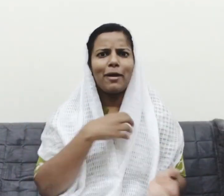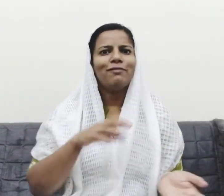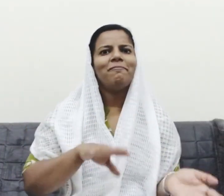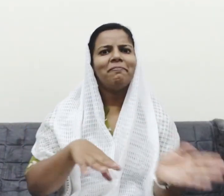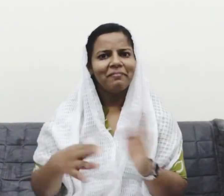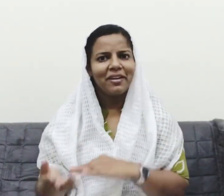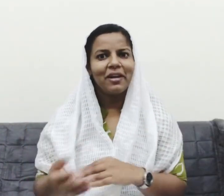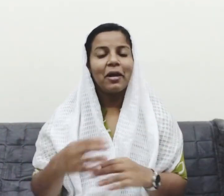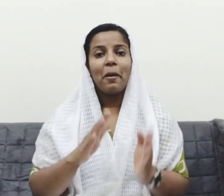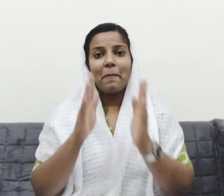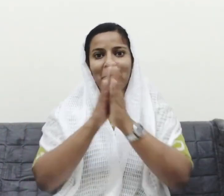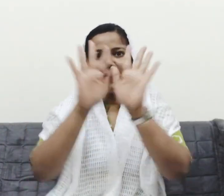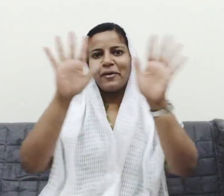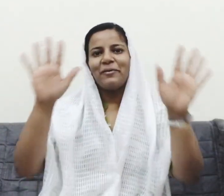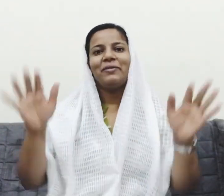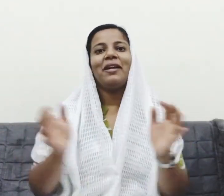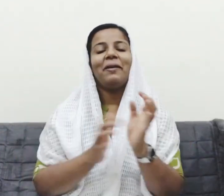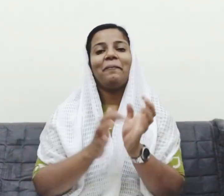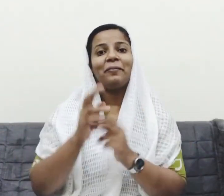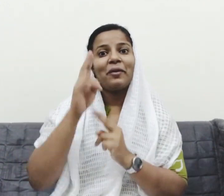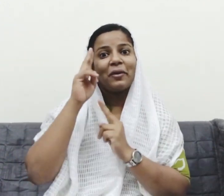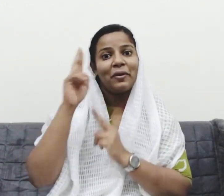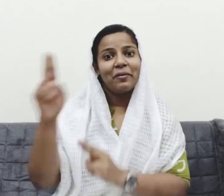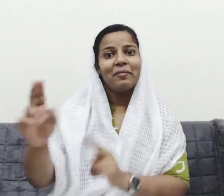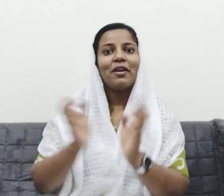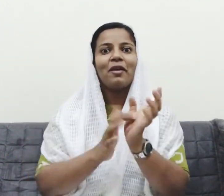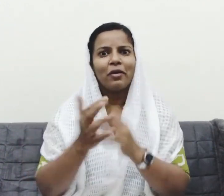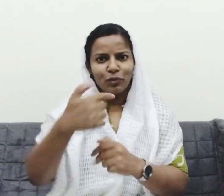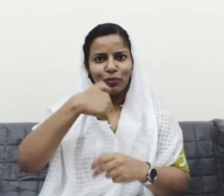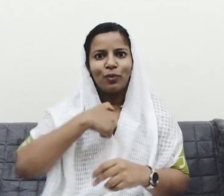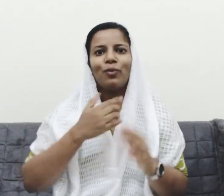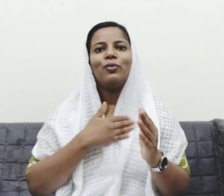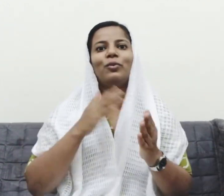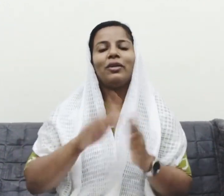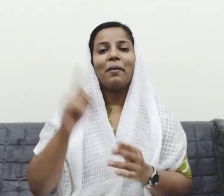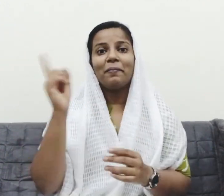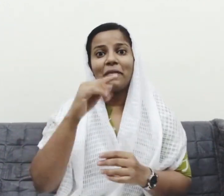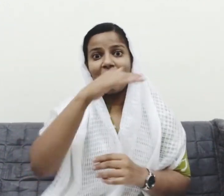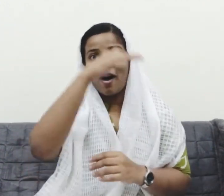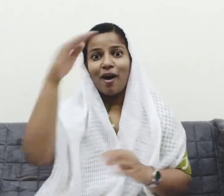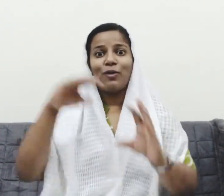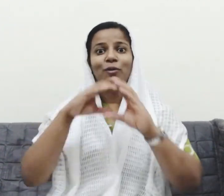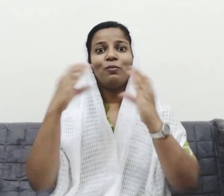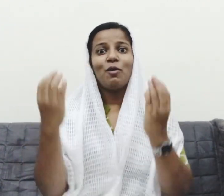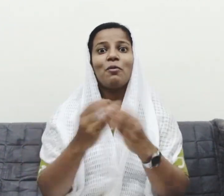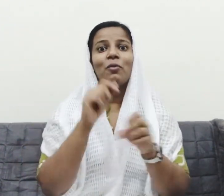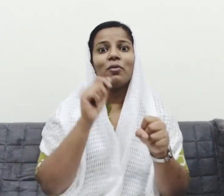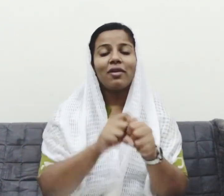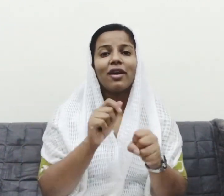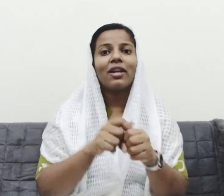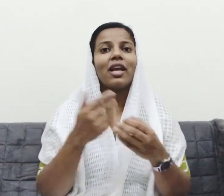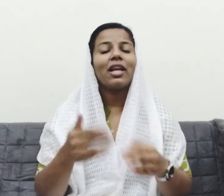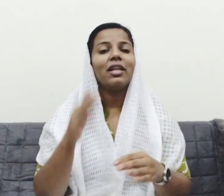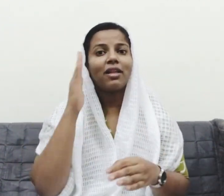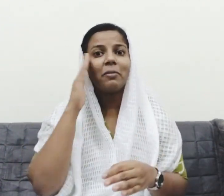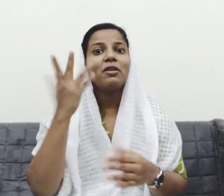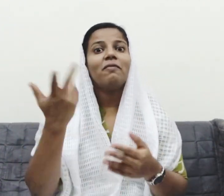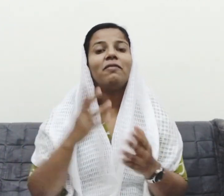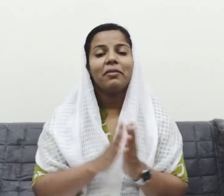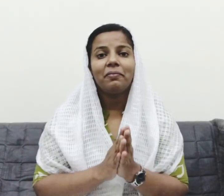മനസ്സൊന്നും മാറാൻ കഴിയുമോ? മഹത്വത്തിന്റെ പ്രത്യാശയായി ക്രിസ്തുവിന്റെ അകത്തിരിക്കുന്നു. ആമേൻ. ആകാശവും ഭൂമി ഉണ്ടാക്കിയ ദൈവം ഇന്ന് വസിക്കുന്നത് പർവ്വതങ്ങളിലും